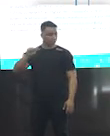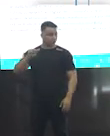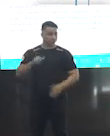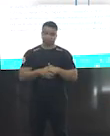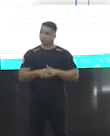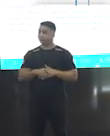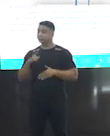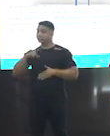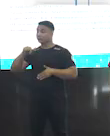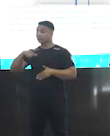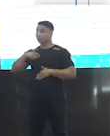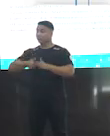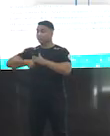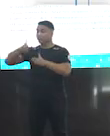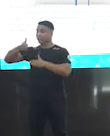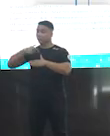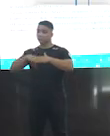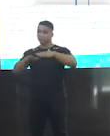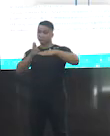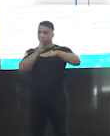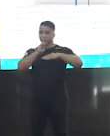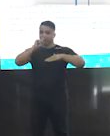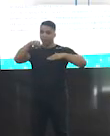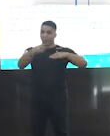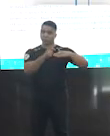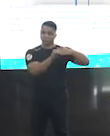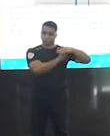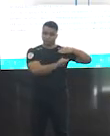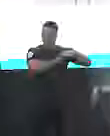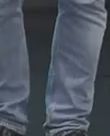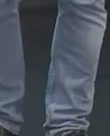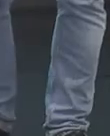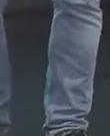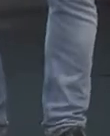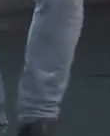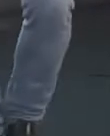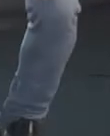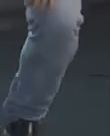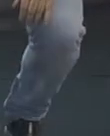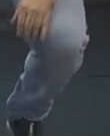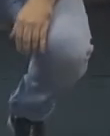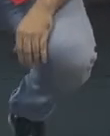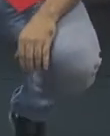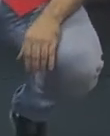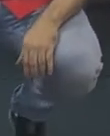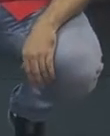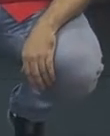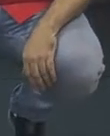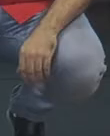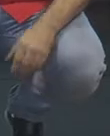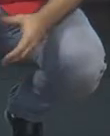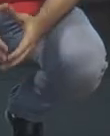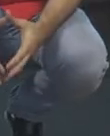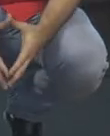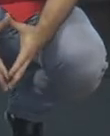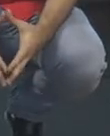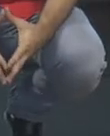neutraliza, depois sobra. Vocês vão fazer um favor para mim, que é o seguinte.